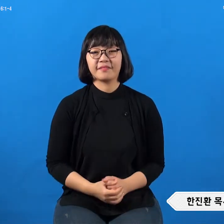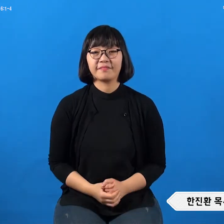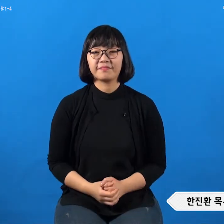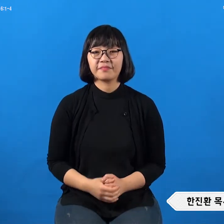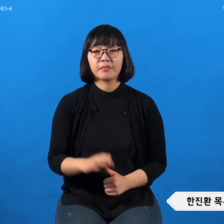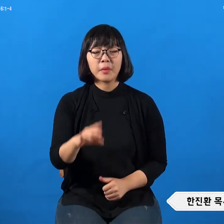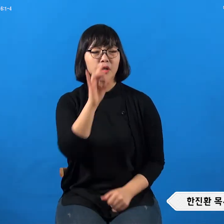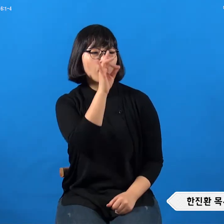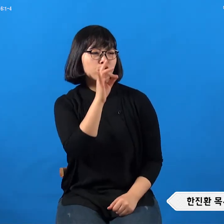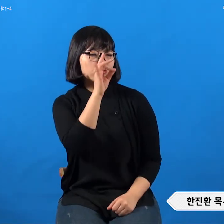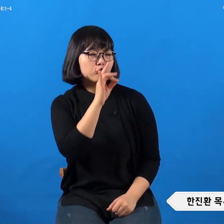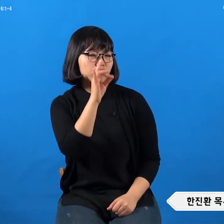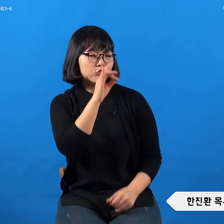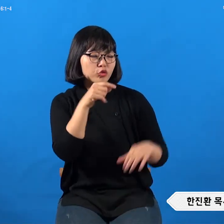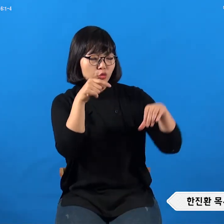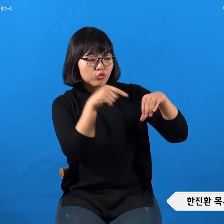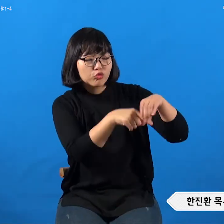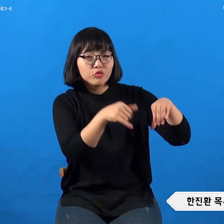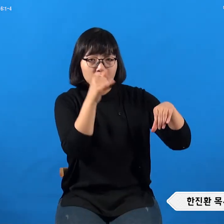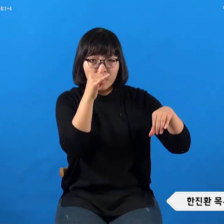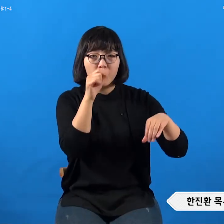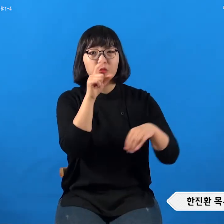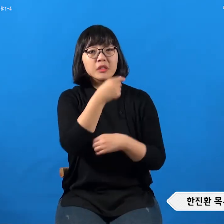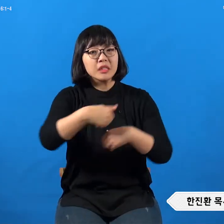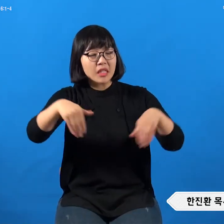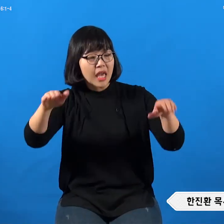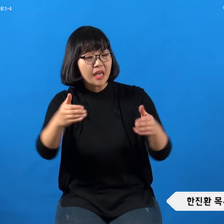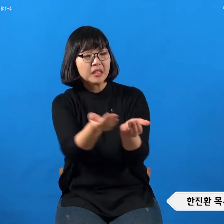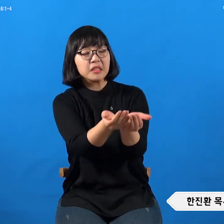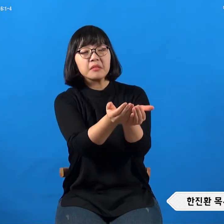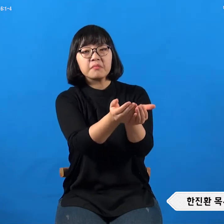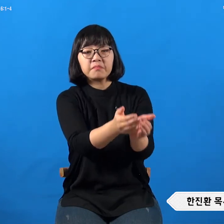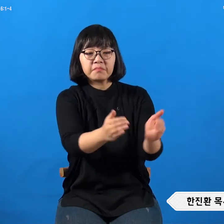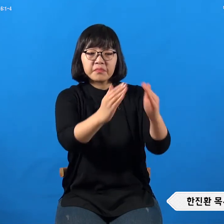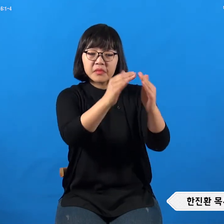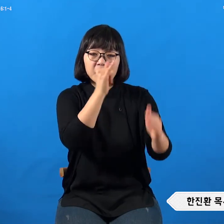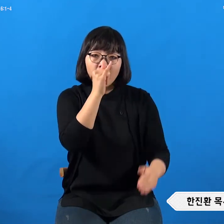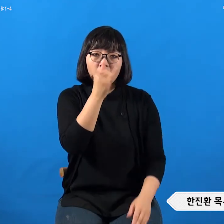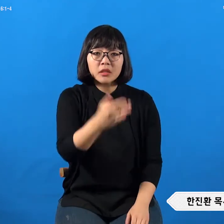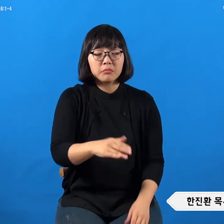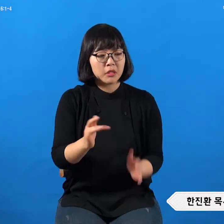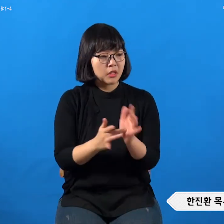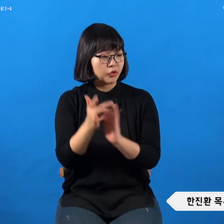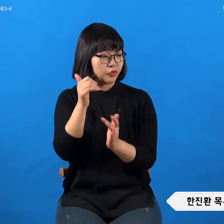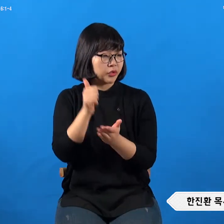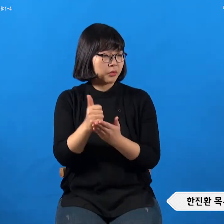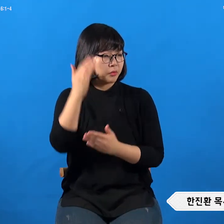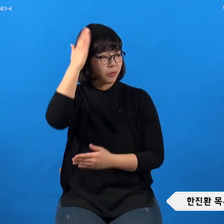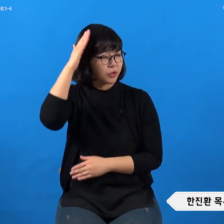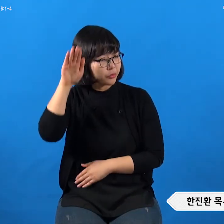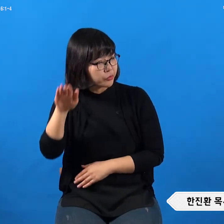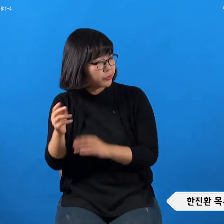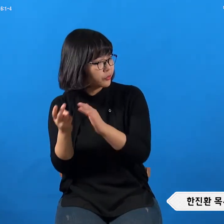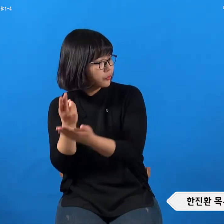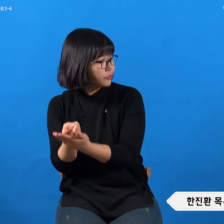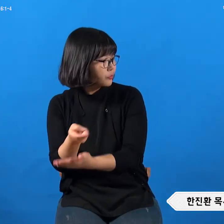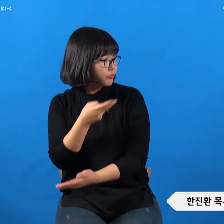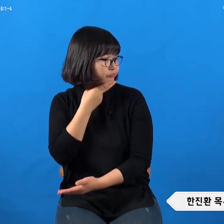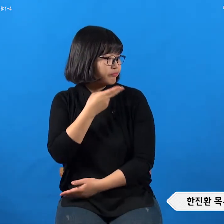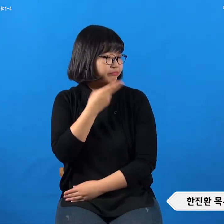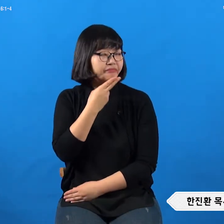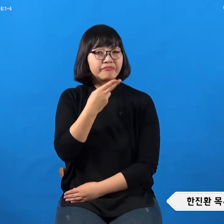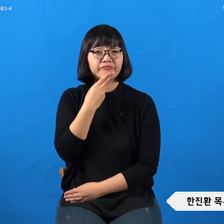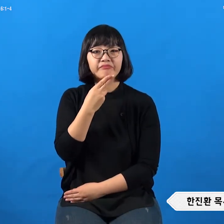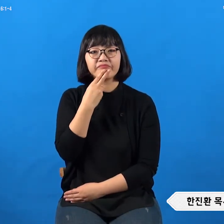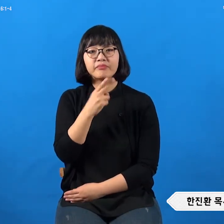여우도 굴이 있고 공중에 새도 깃들일 곳이 있지만은 우리 주님은 머리 둘 곳이 없이 그렇게 비천하게